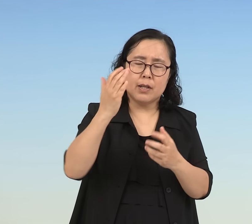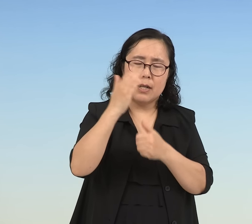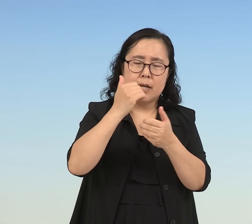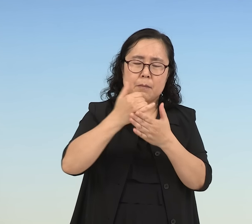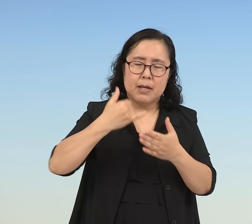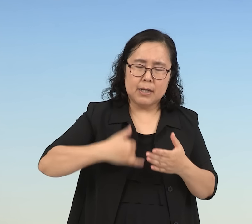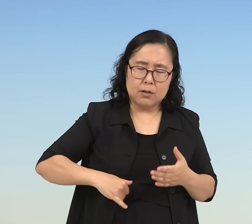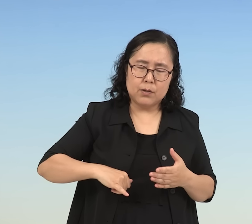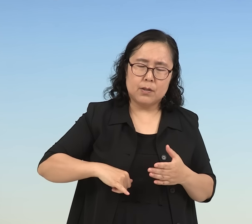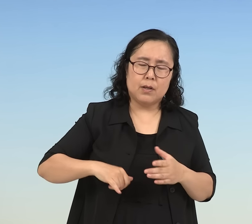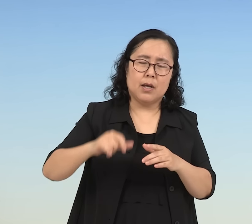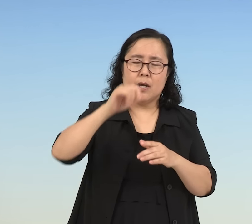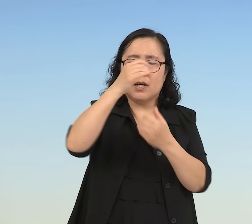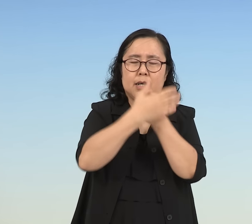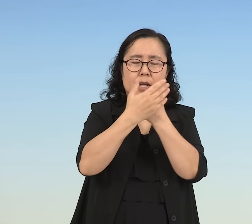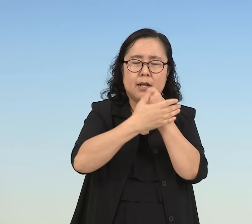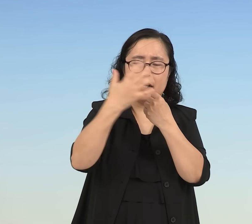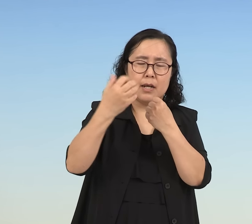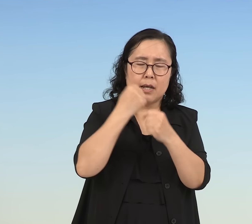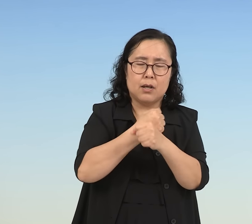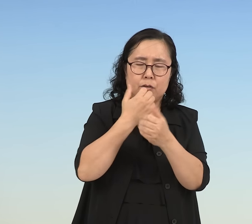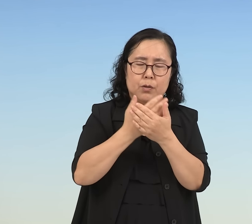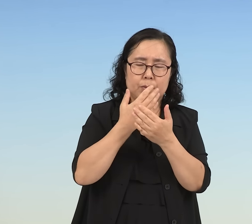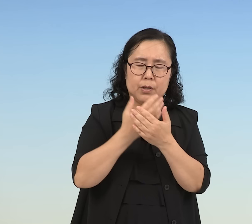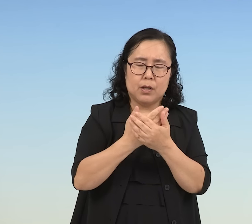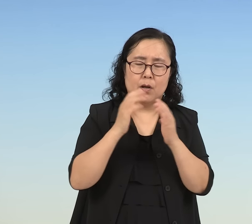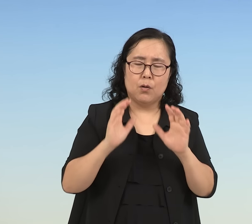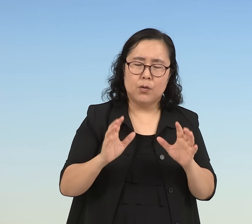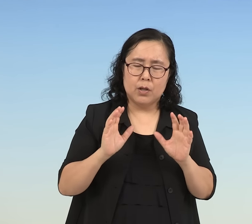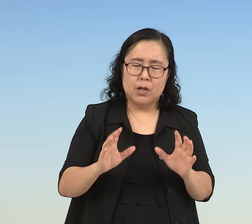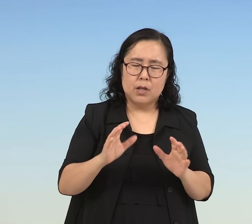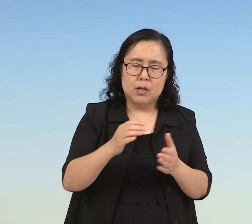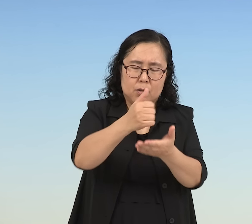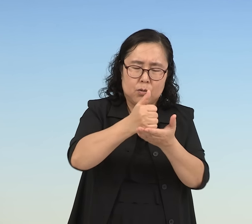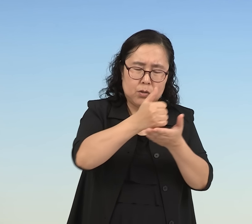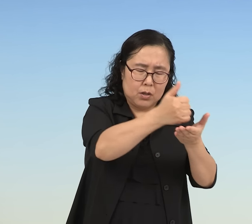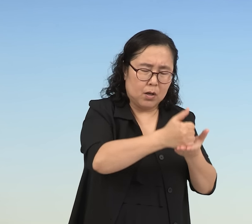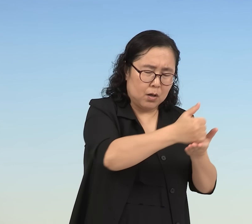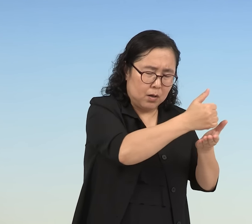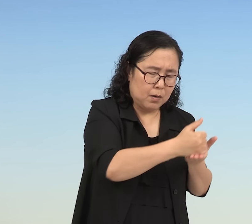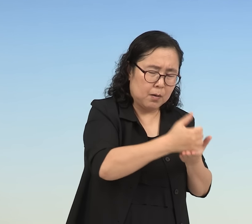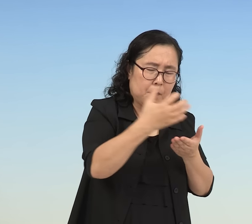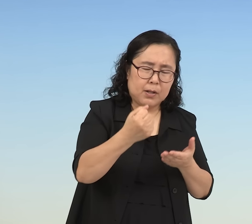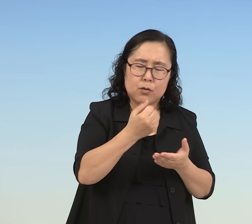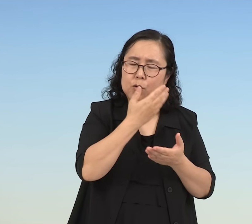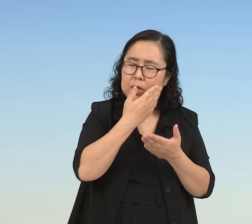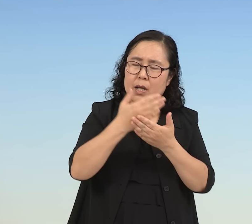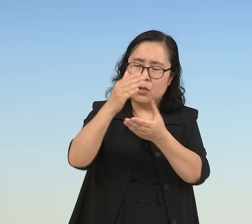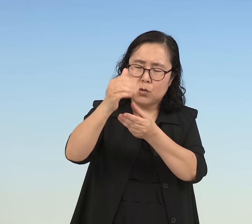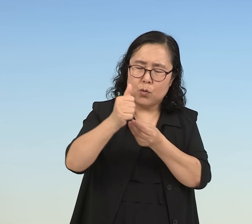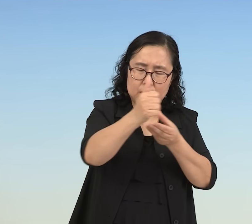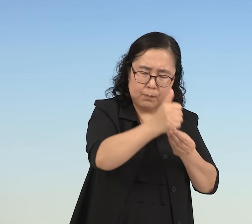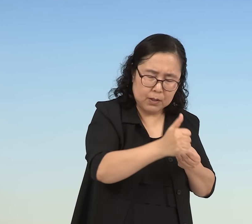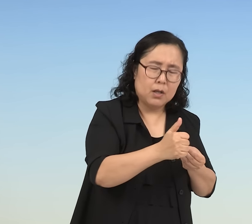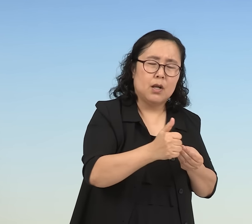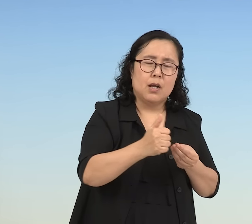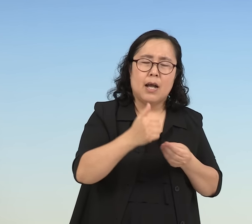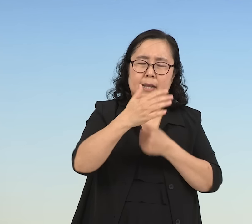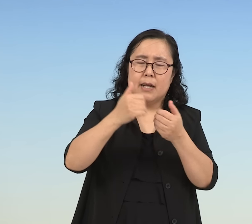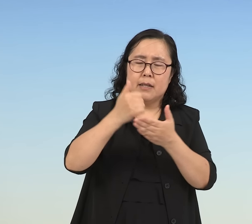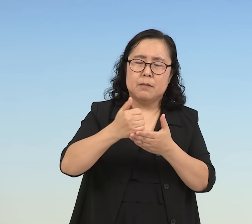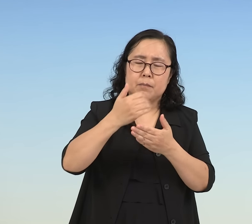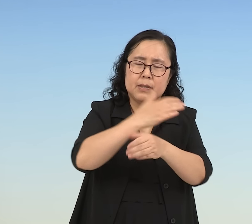하나님 자녀로서의 은혜를 누리게 하여 주시옵소서. 오늘 초청되어 오신 귀한 우리 손님들, 아직